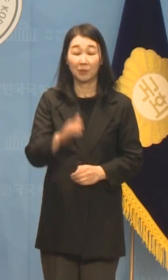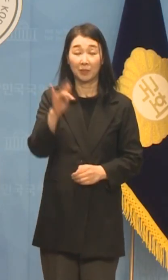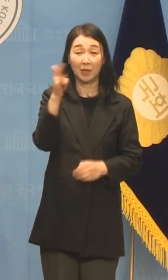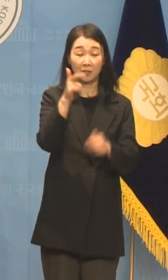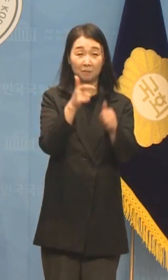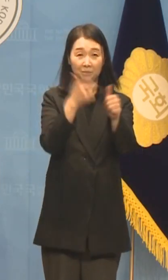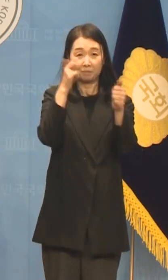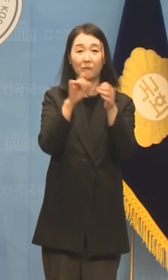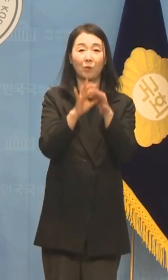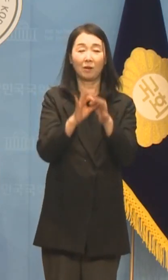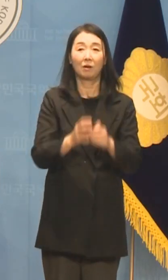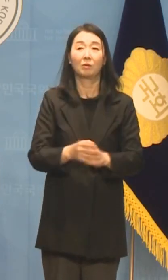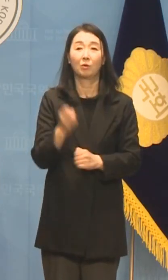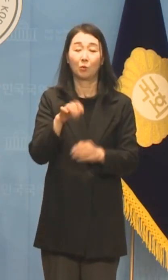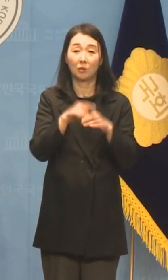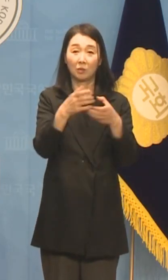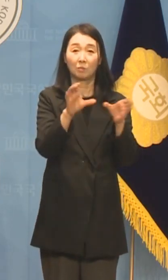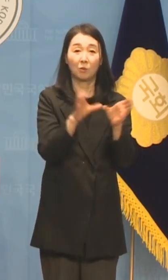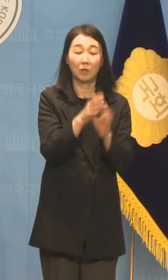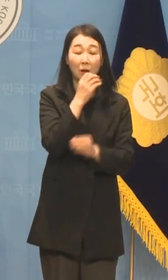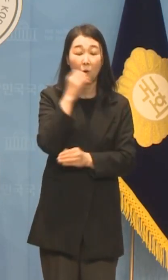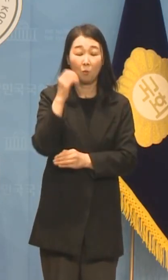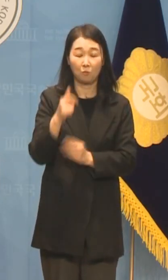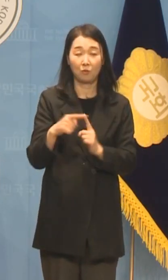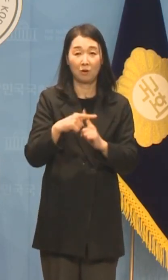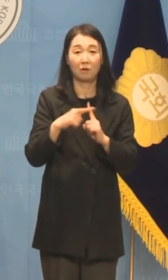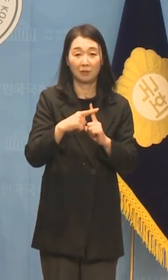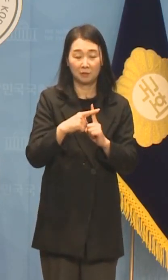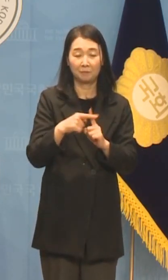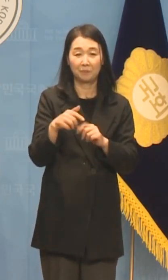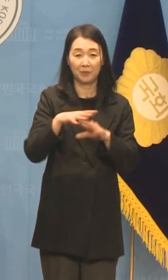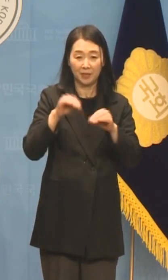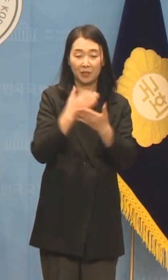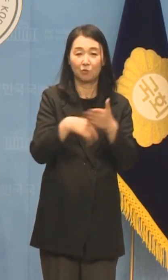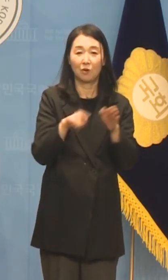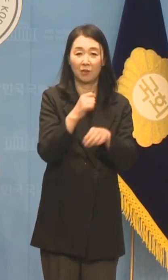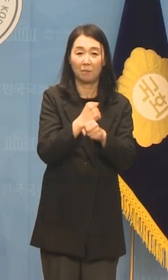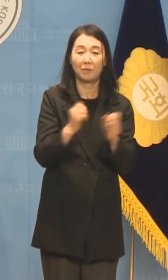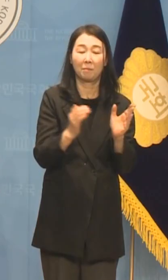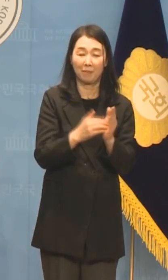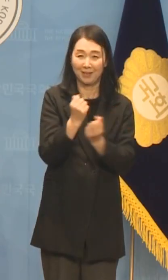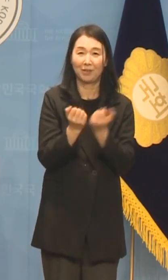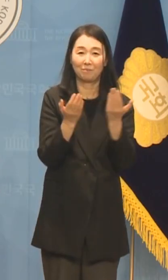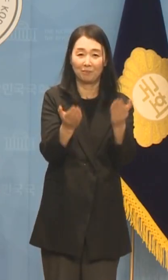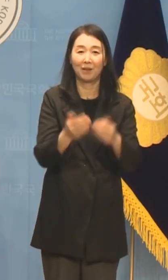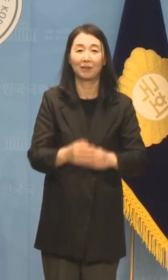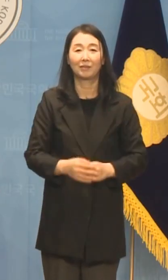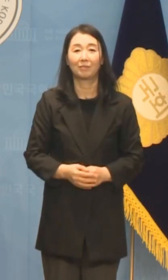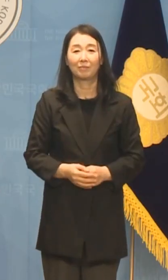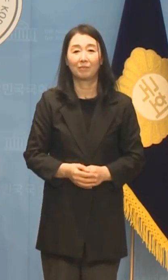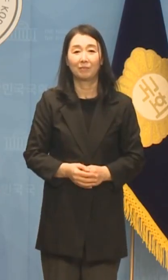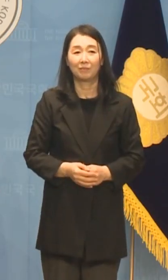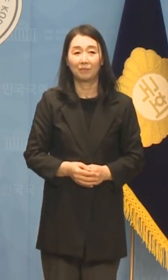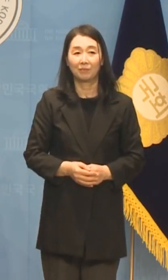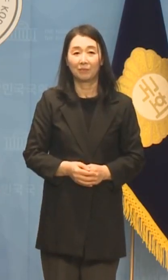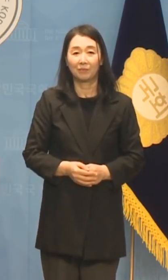관련한 건가요? 진보당 홈플러스 대책위 발족 관련해서 말씀드리도록 하겠습니다.